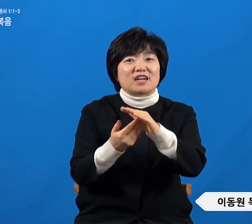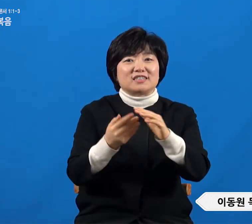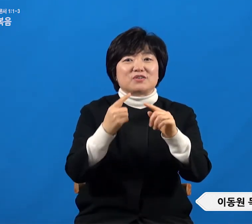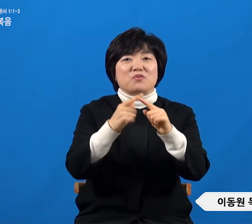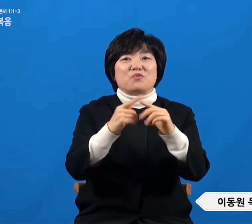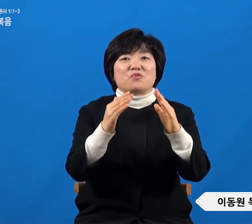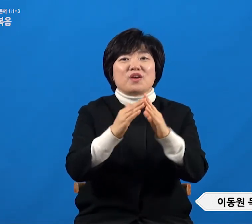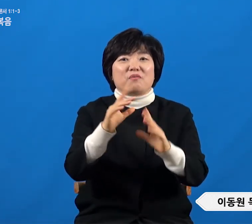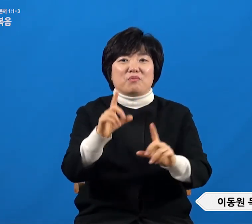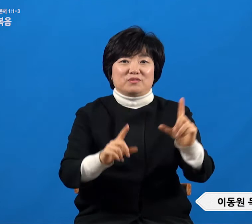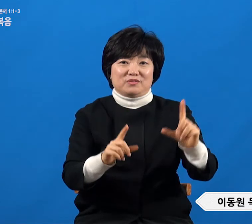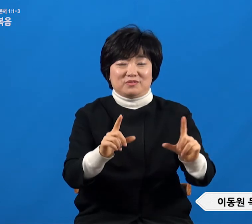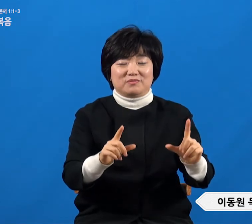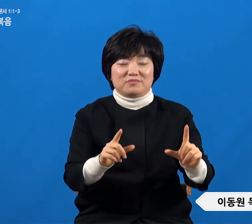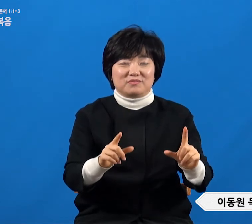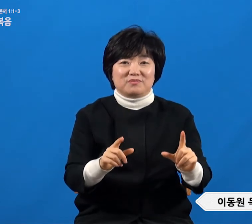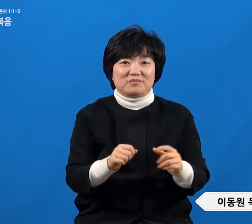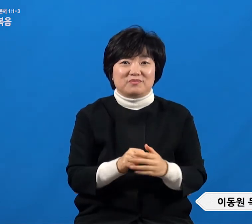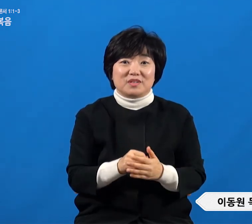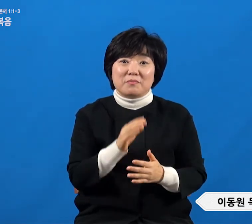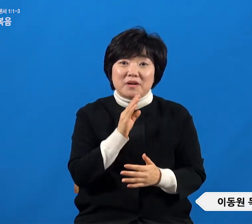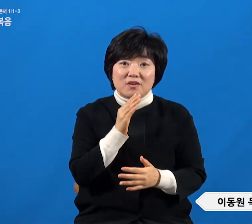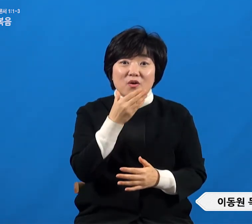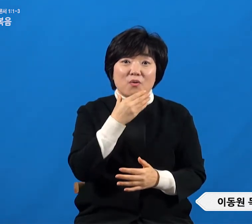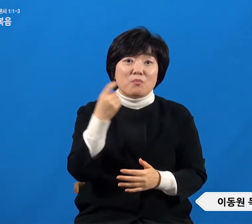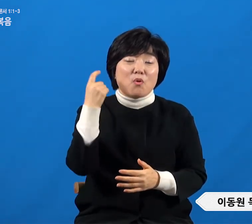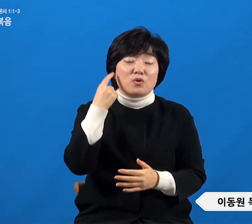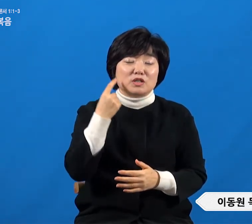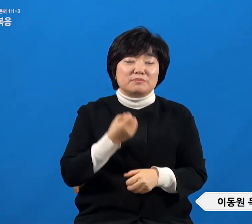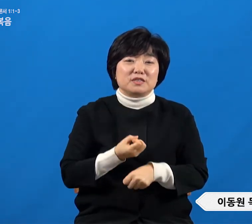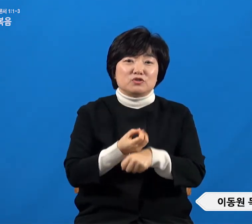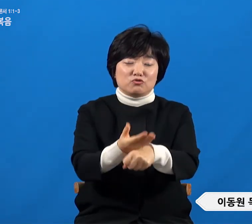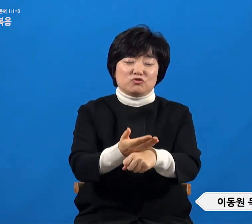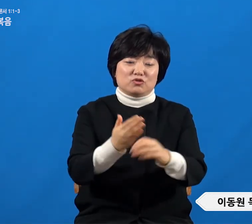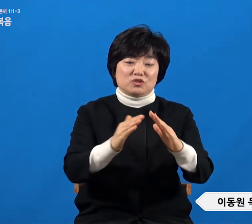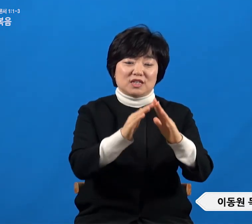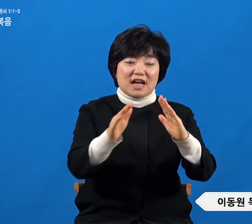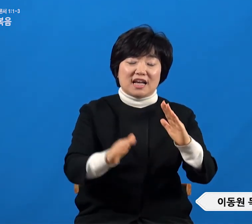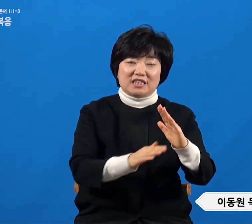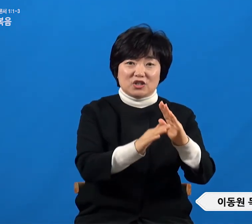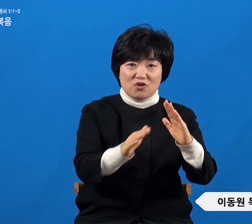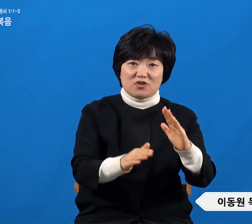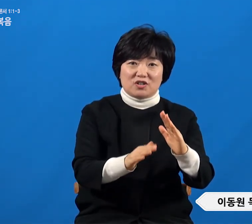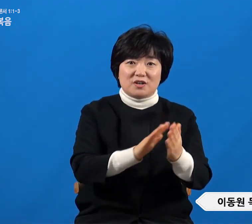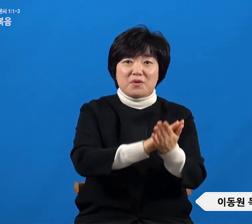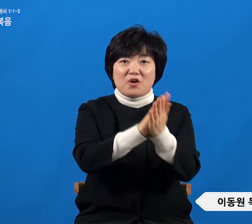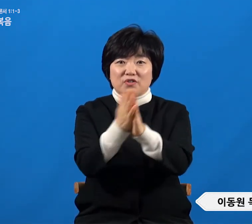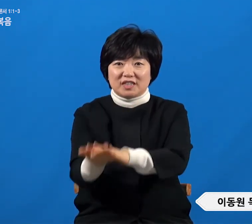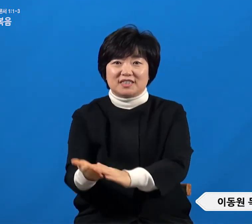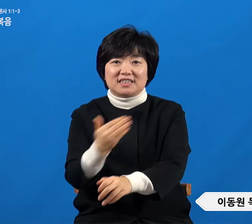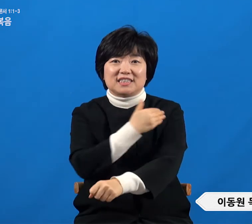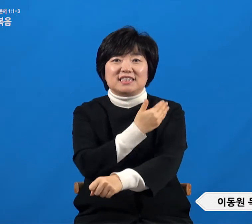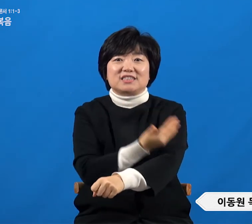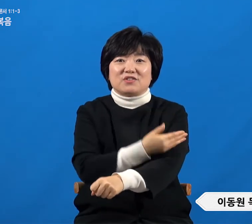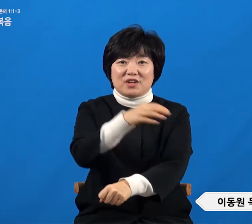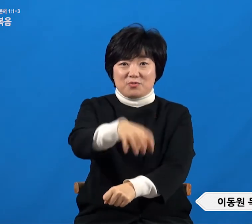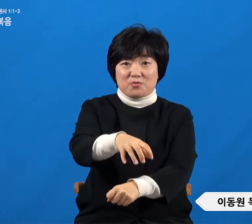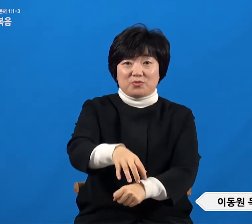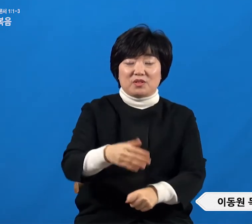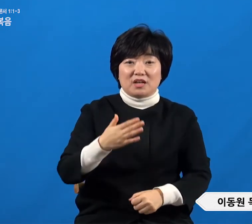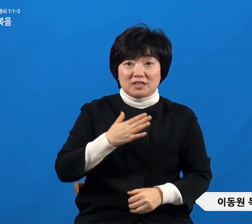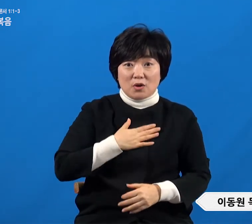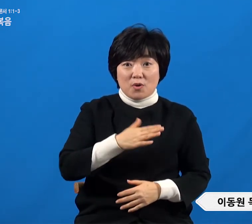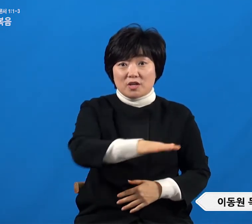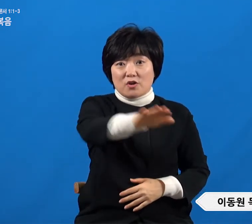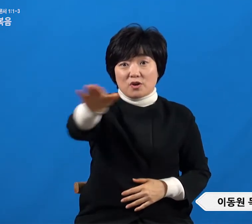보십시오. 이것이 바로 복음이 준 한 가정을 변화시킨 능력의 현장입니다. 나는 여러분과